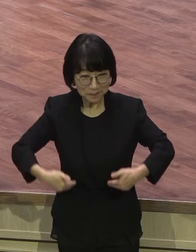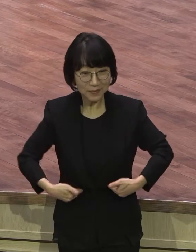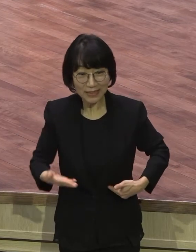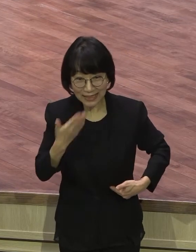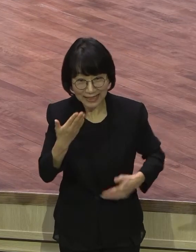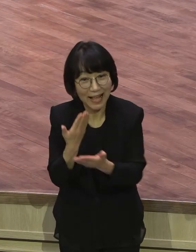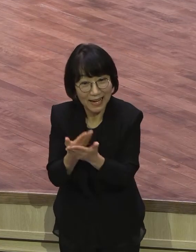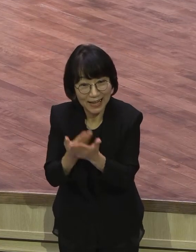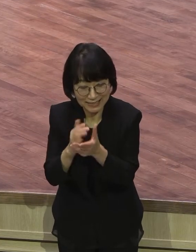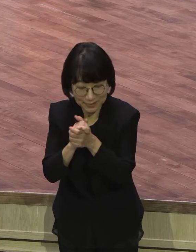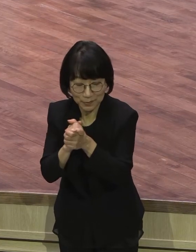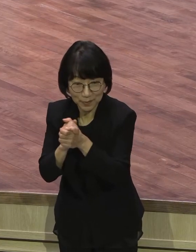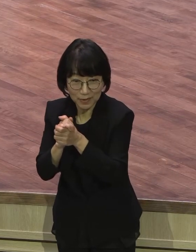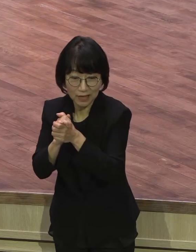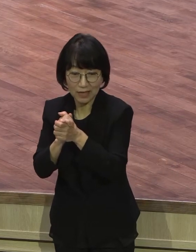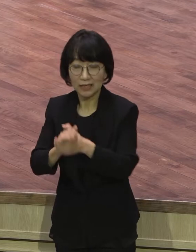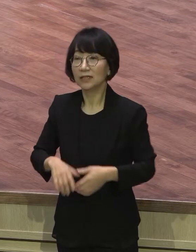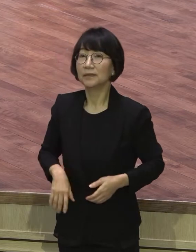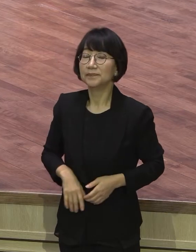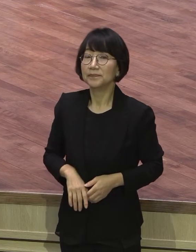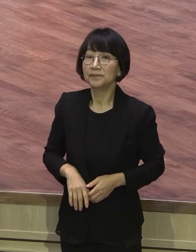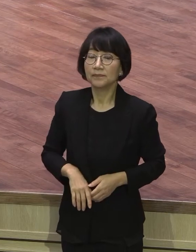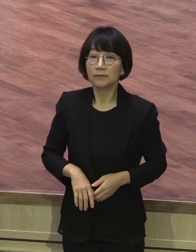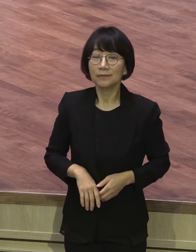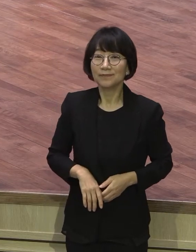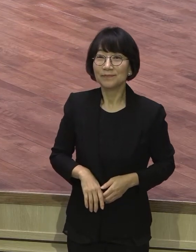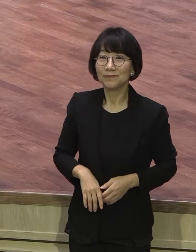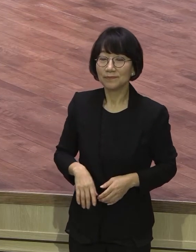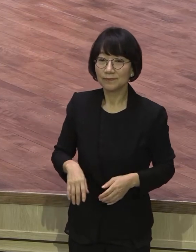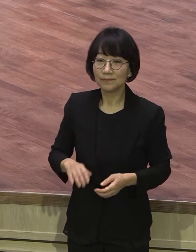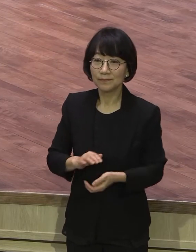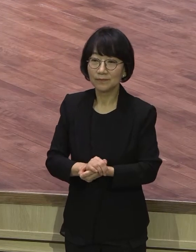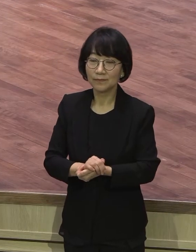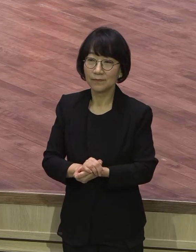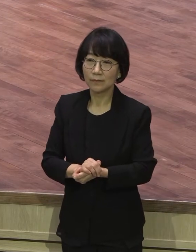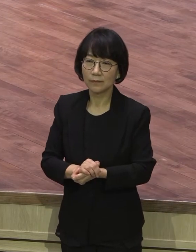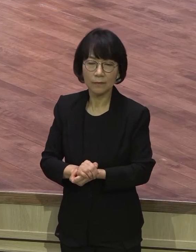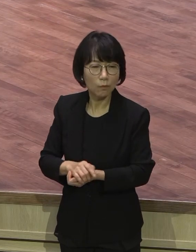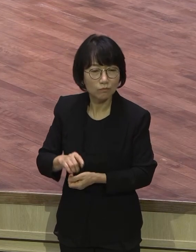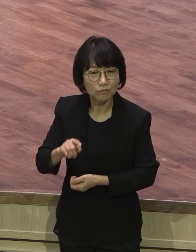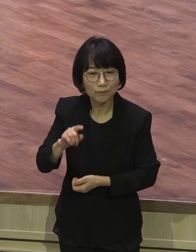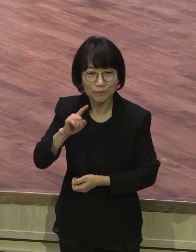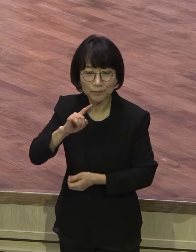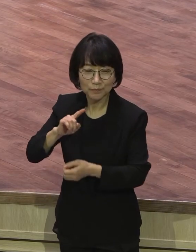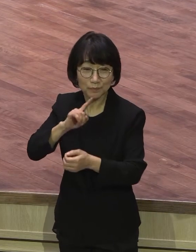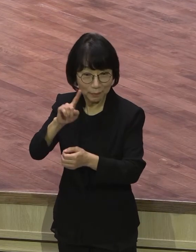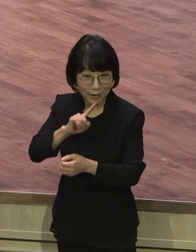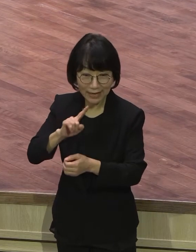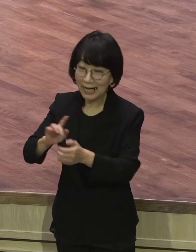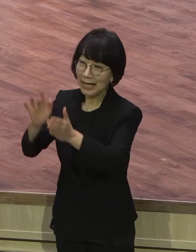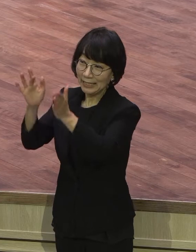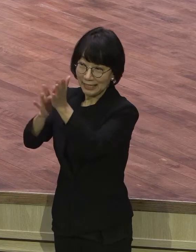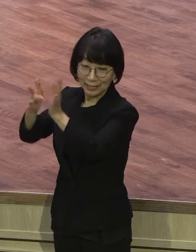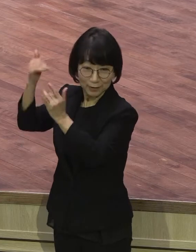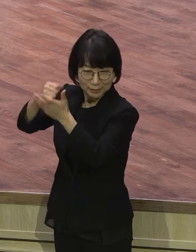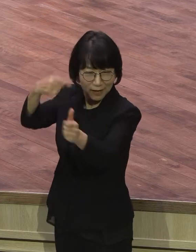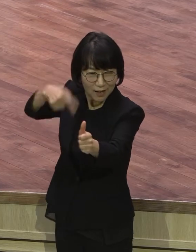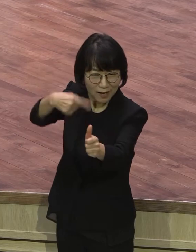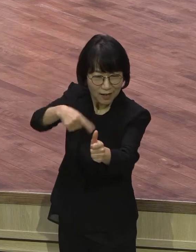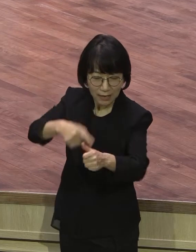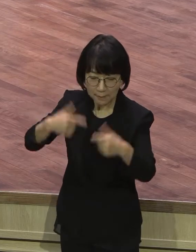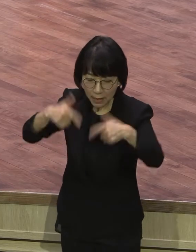자 예수님께서 우리에게 일용할 양식을 위한 기도를 그렇게 하라는 이 말씀 한마디로 무슨 말입니까? 이